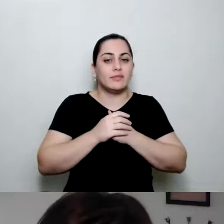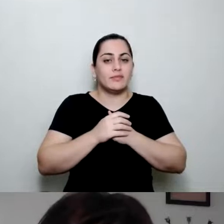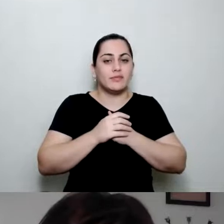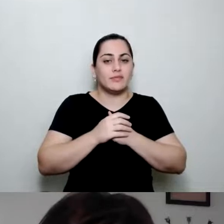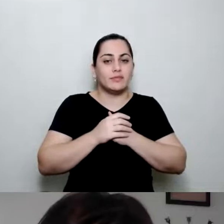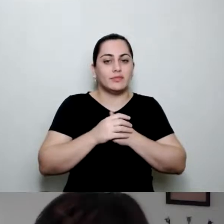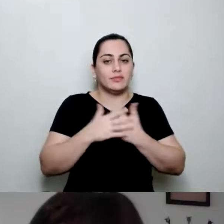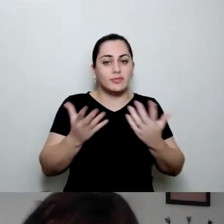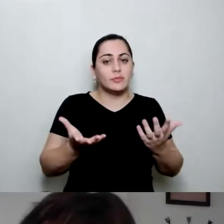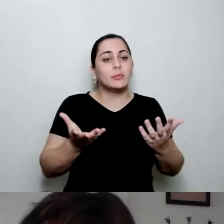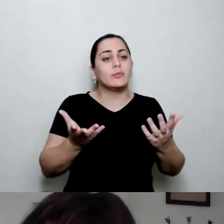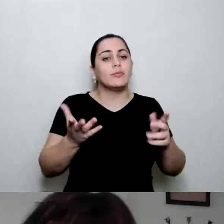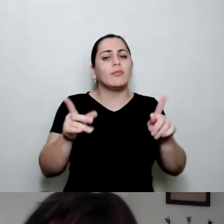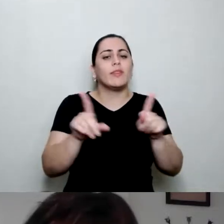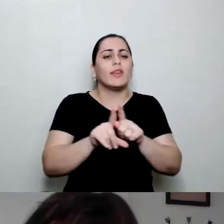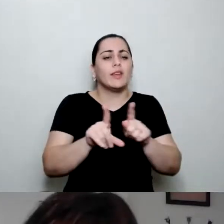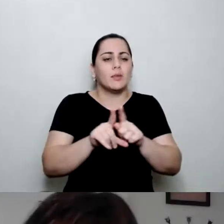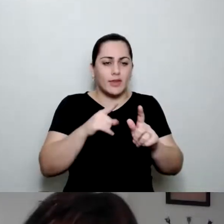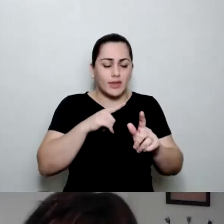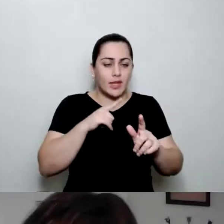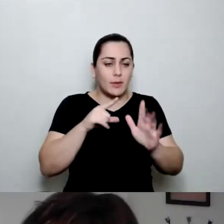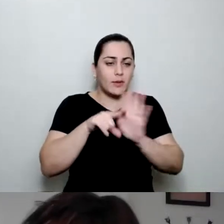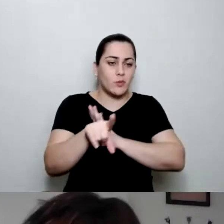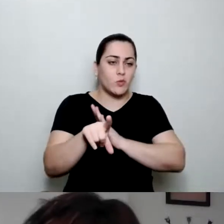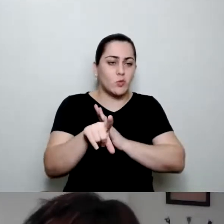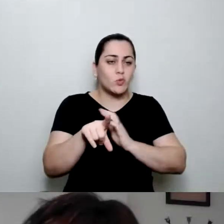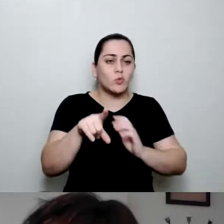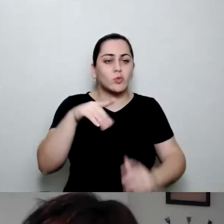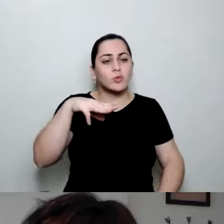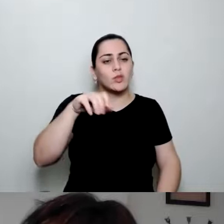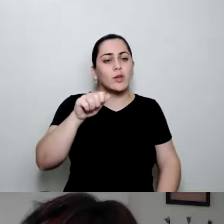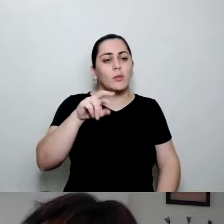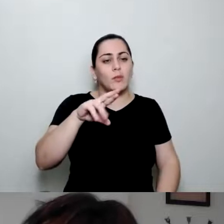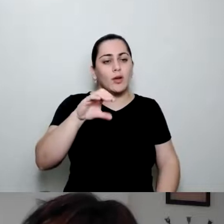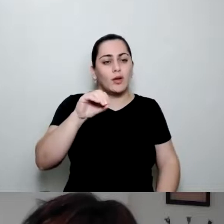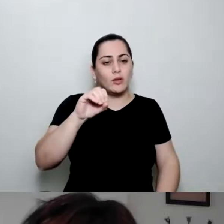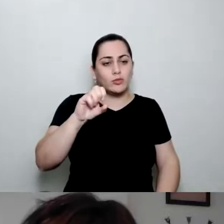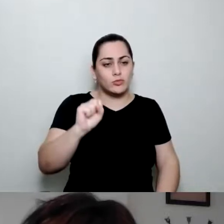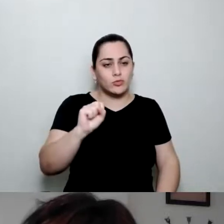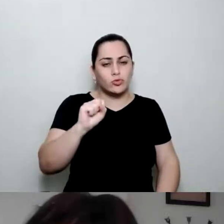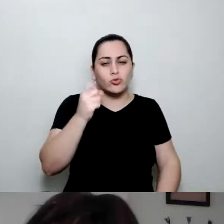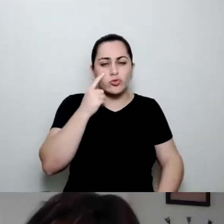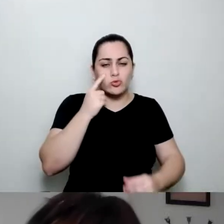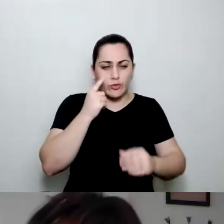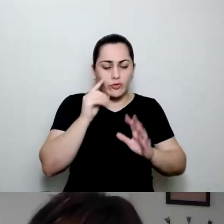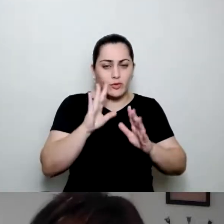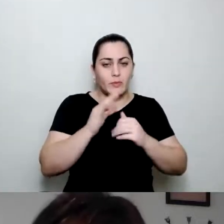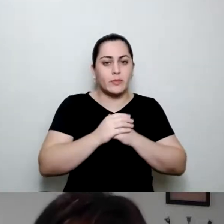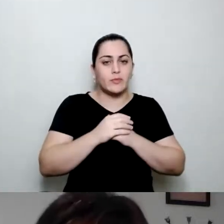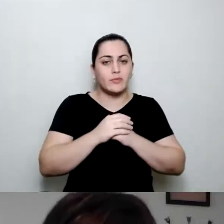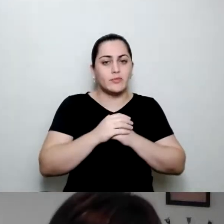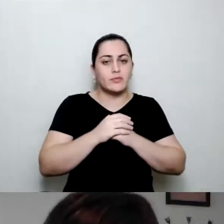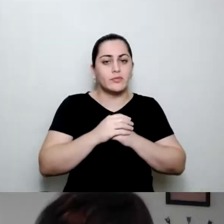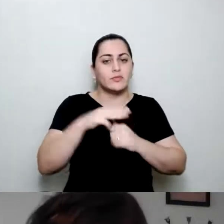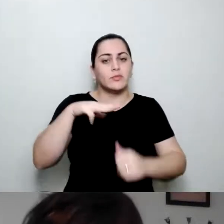Aí tem uma pergunta do Marcos, vou só retomar aqui. O